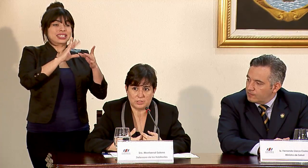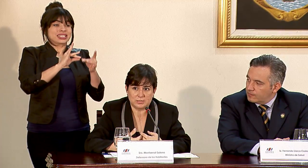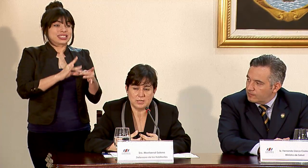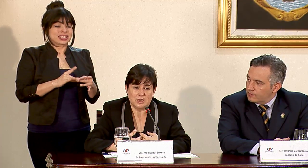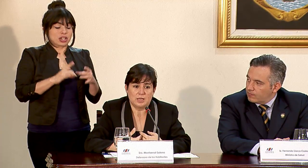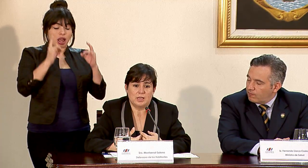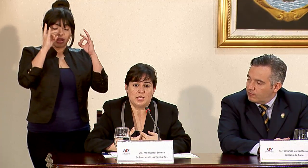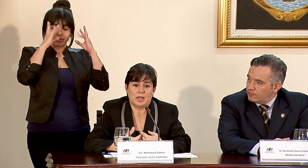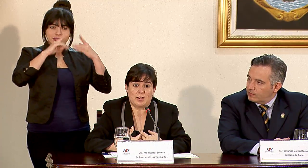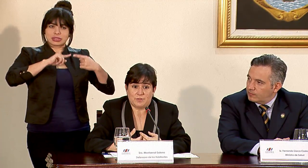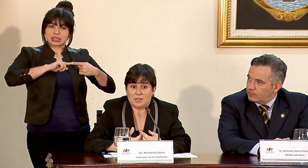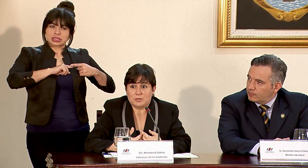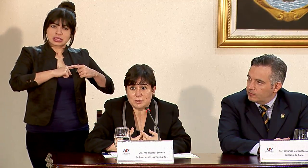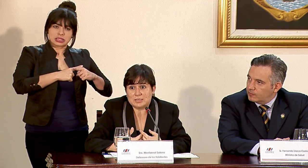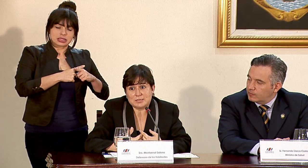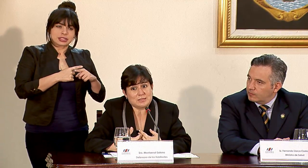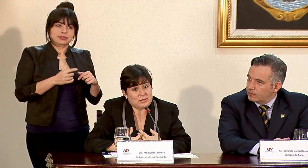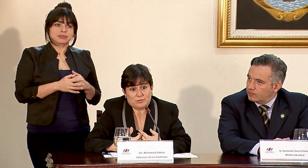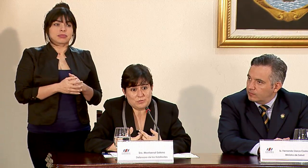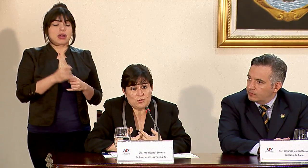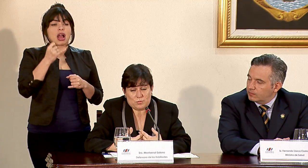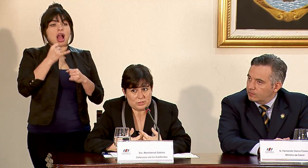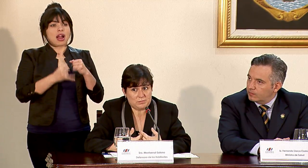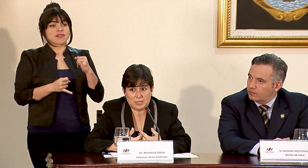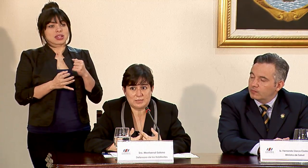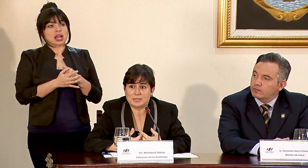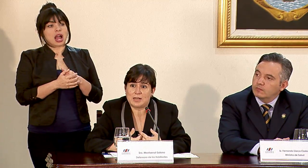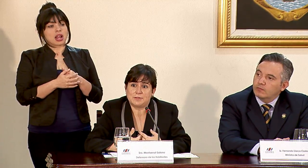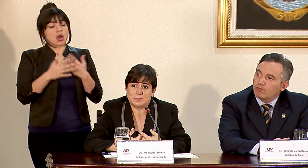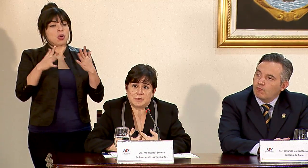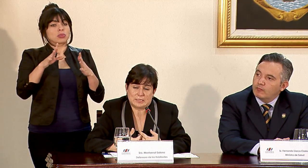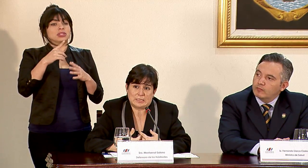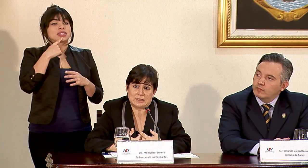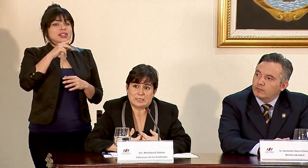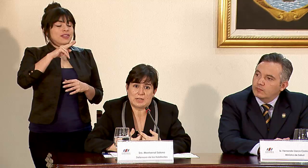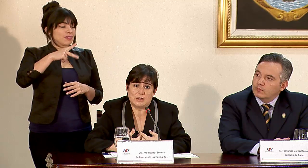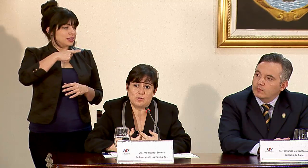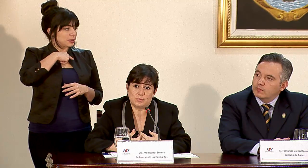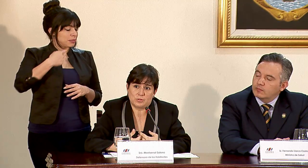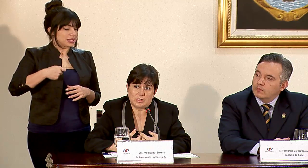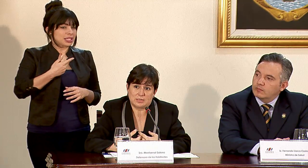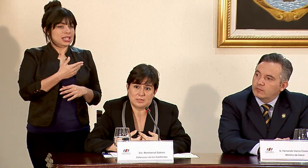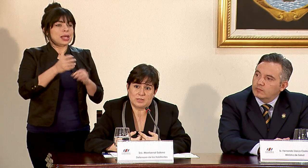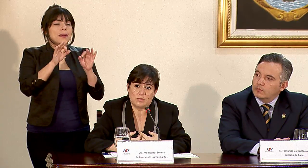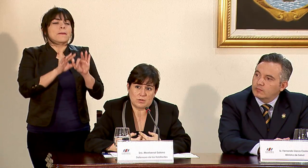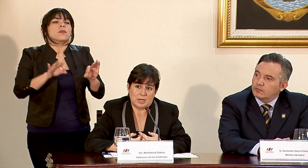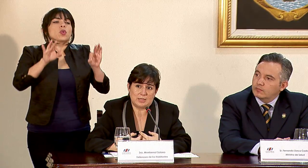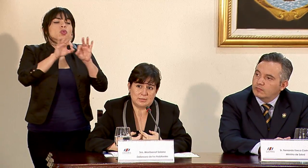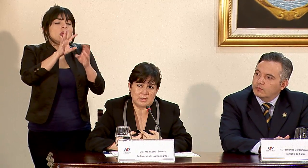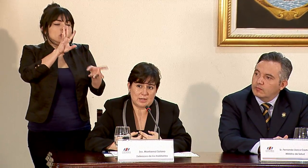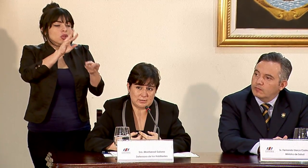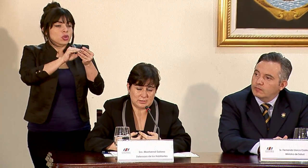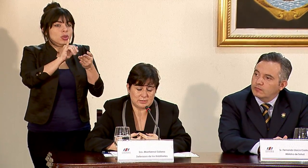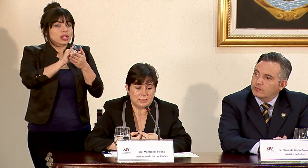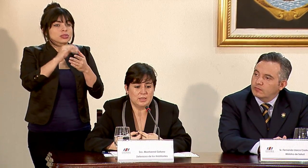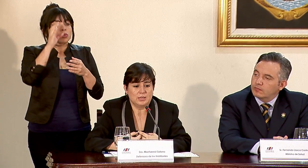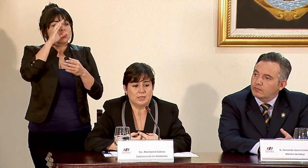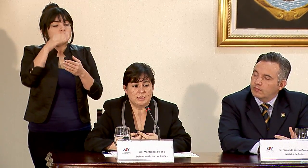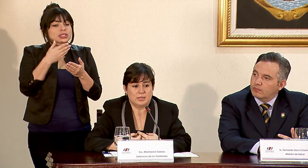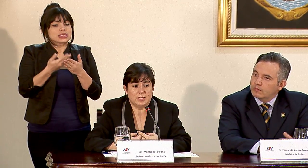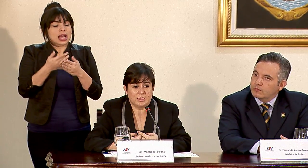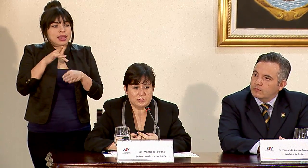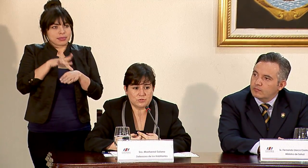desgarradoras. Al final de cuentas, como bien decía la vicepresidenta, lo importante, ojalá, es llegar antes.